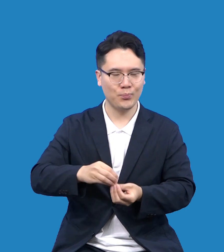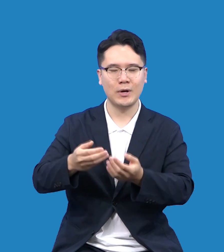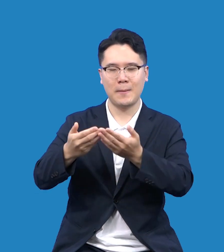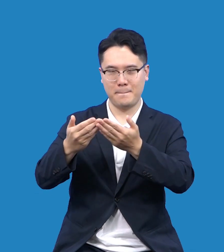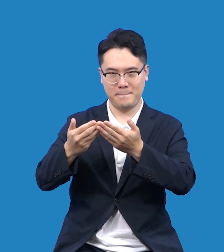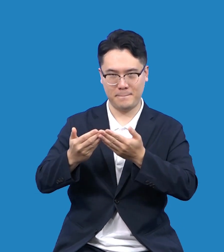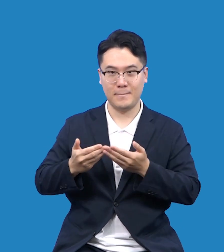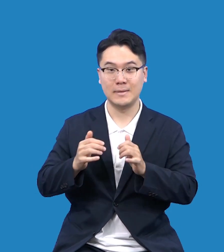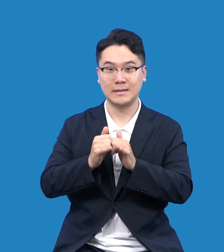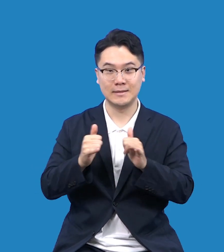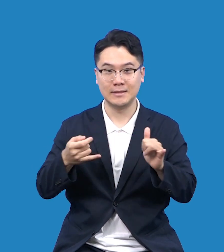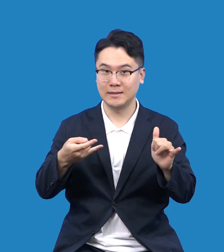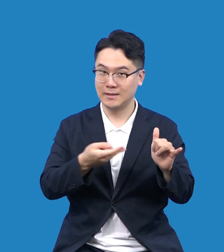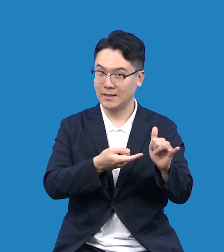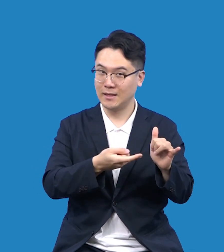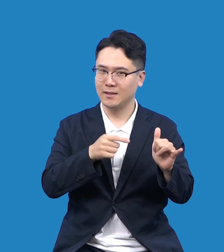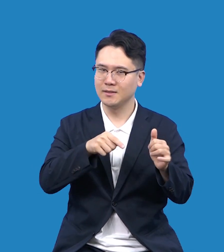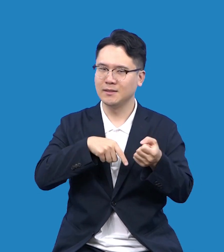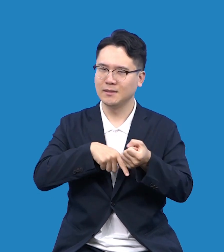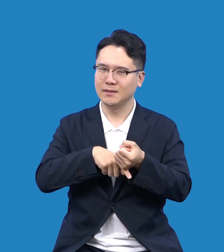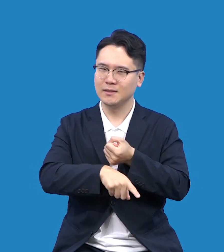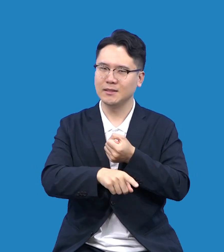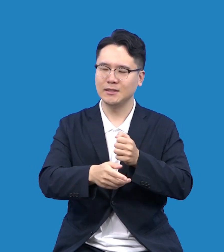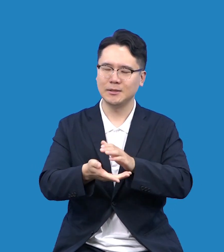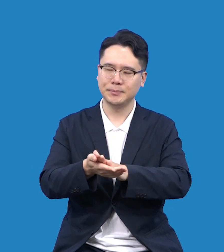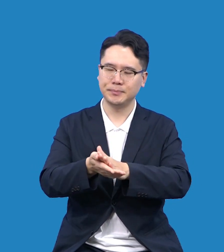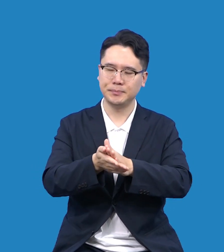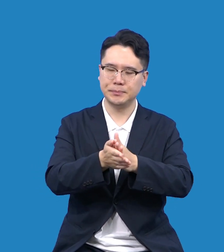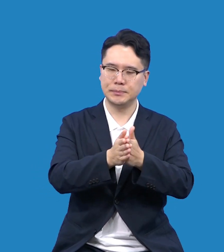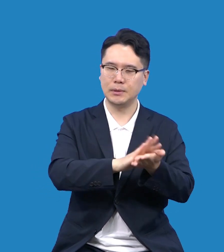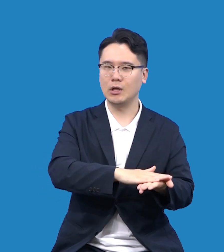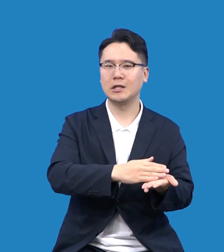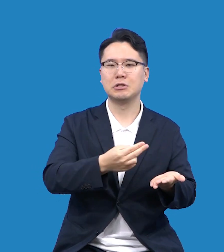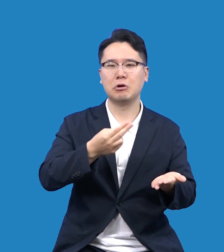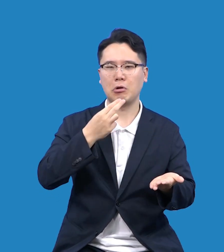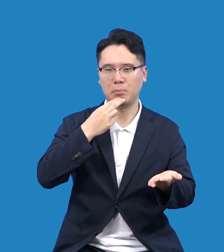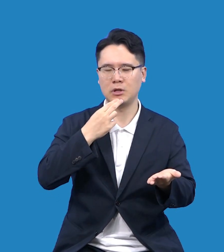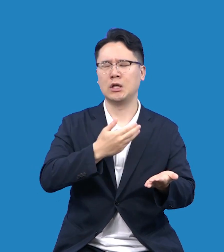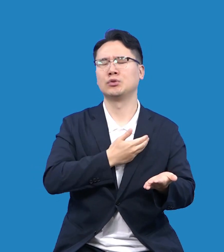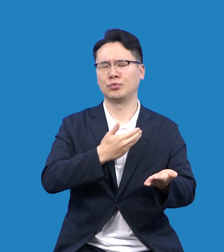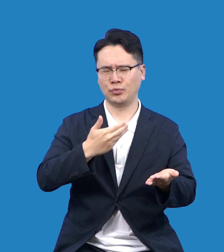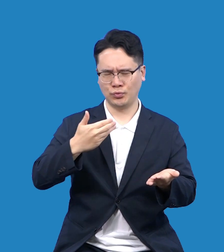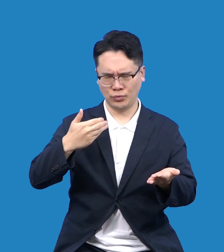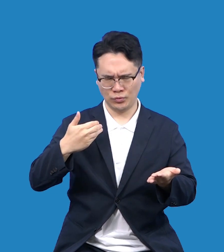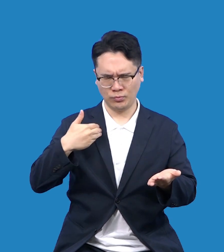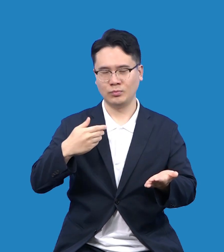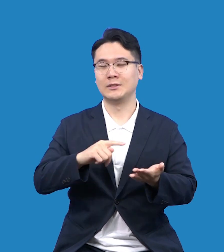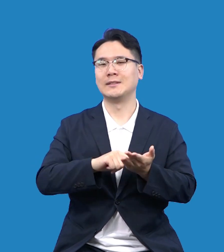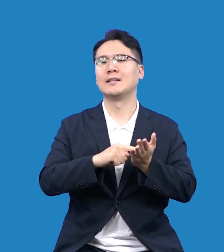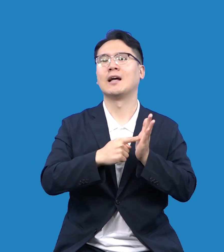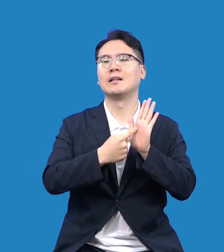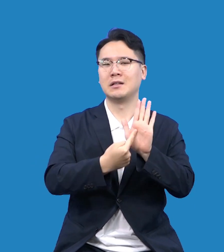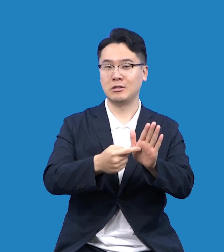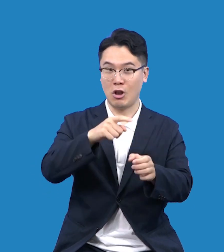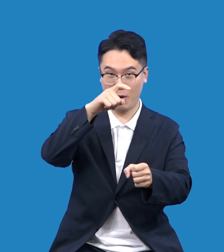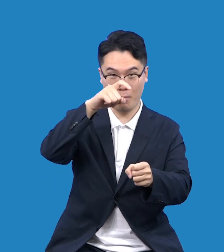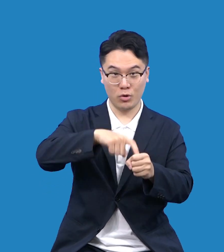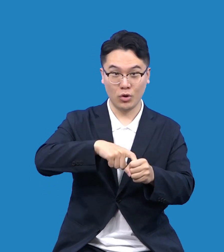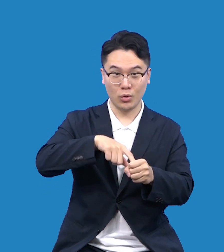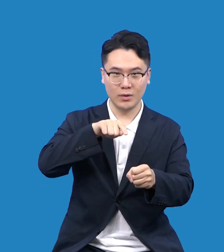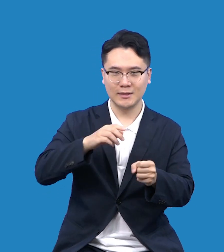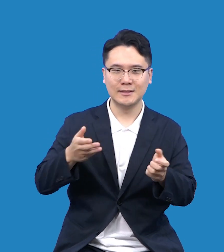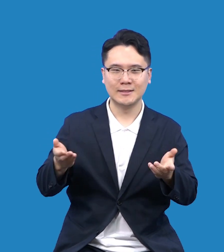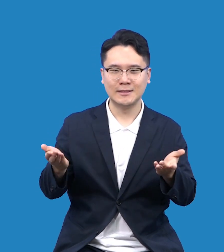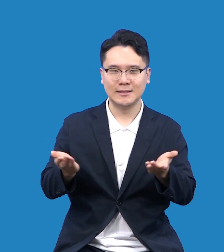받는 자들에게 그 뜻이 변치 아니함을 충분히 나타내시려고 그 일을